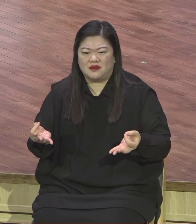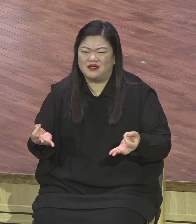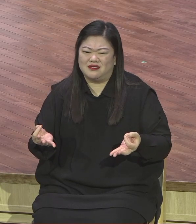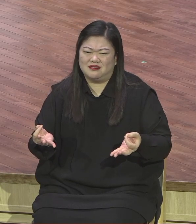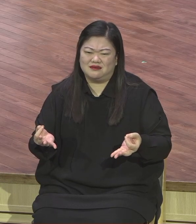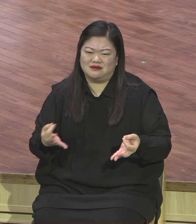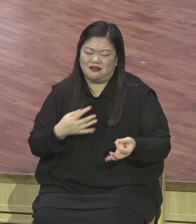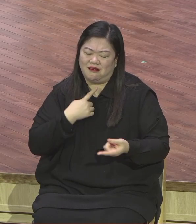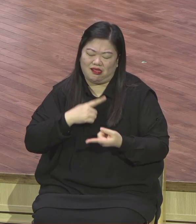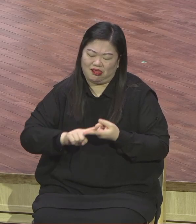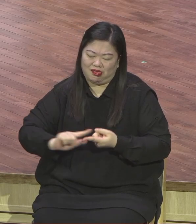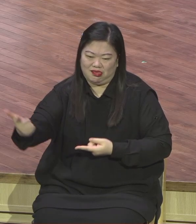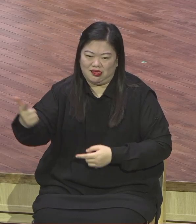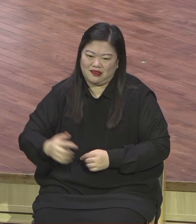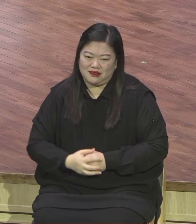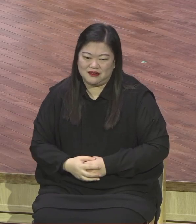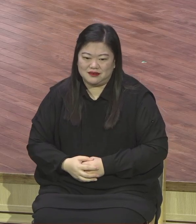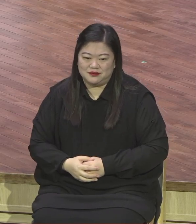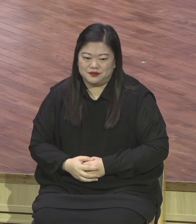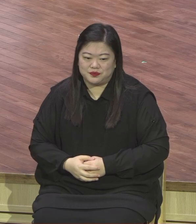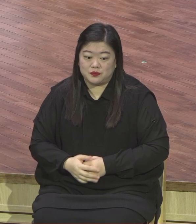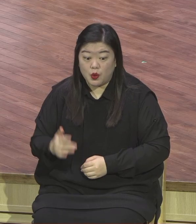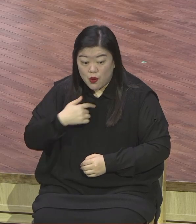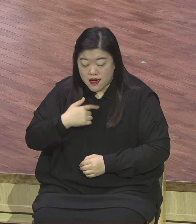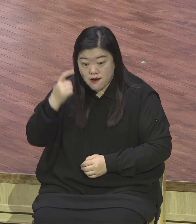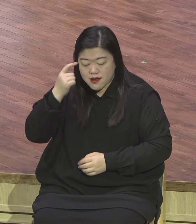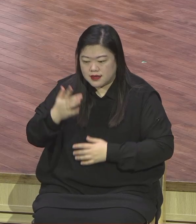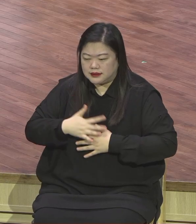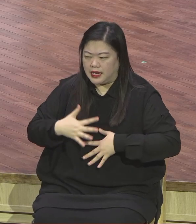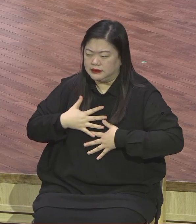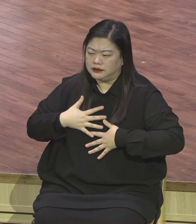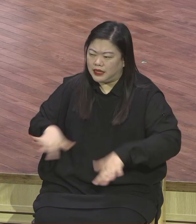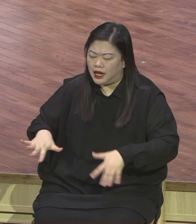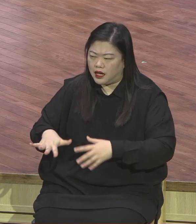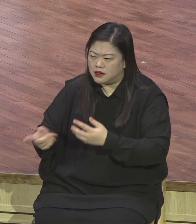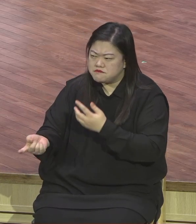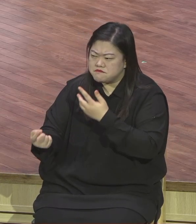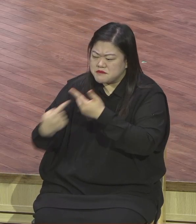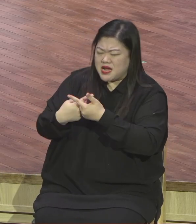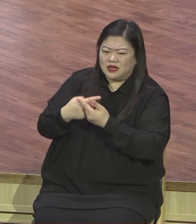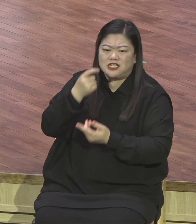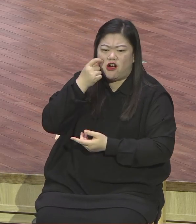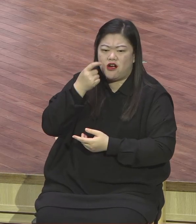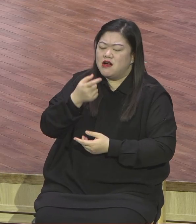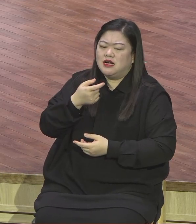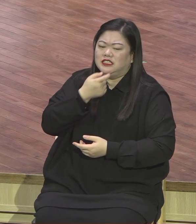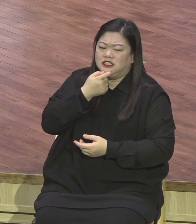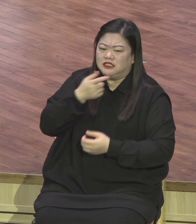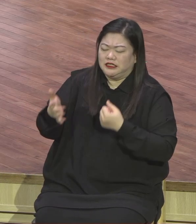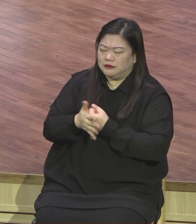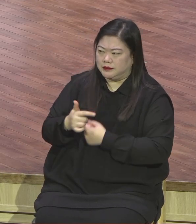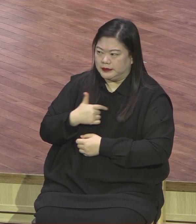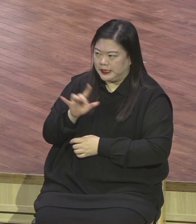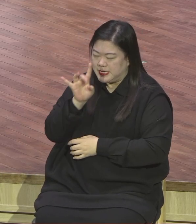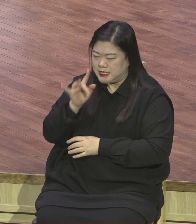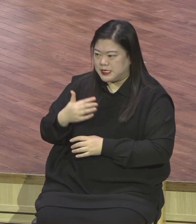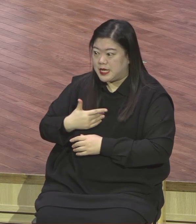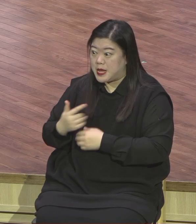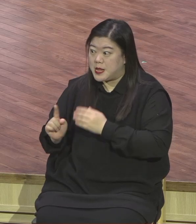자기의 약점을 안 보이려고 허점을 안 보이려고 확 감추거든요. 다 보여요. 그게 더 불쌍해.